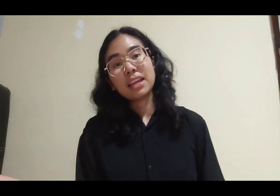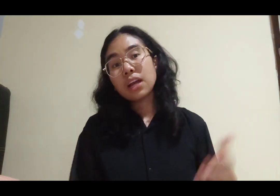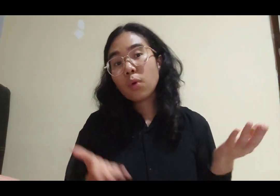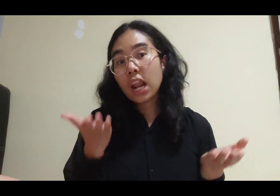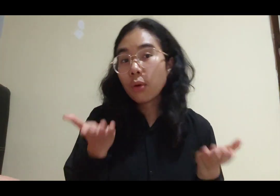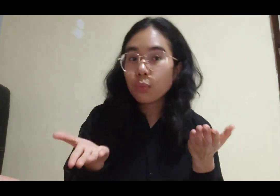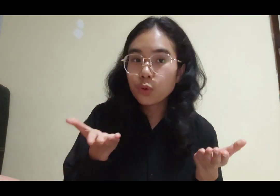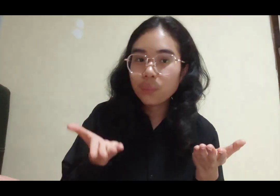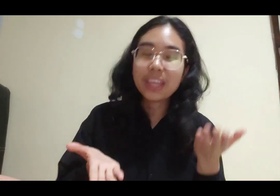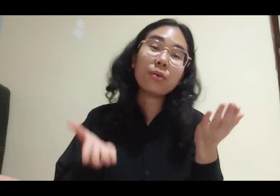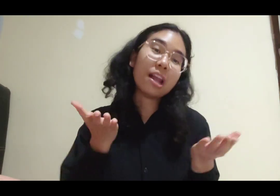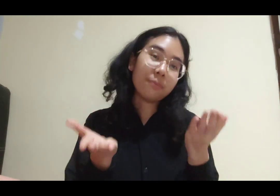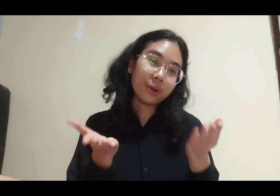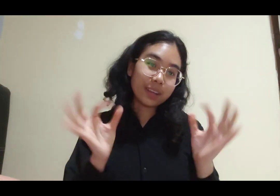dengan walaupun. Jadi walaupun, oke?